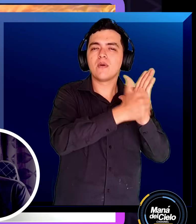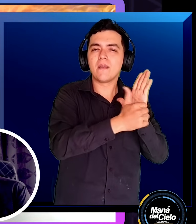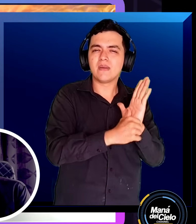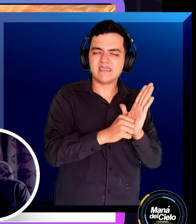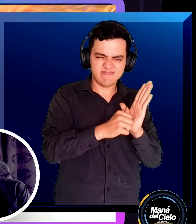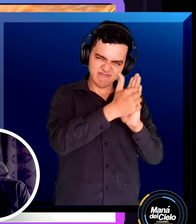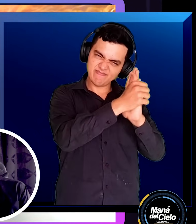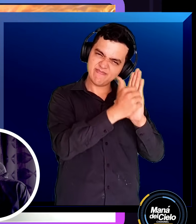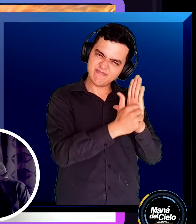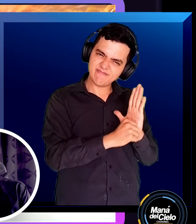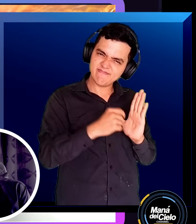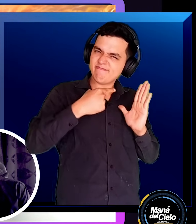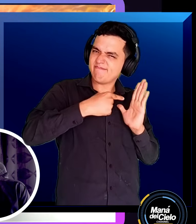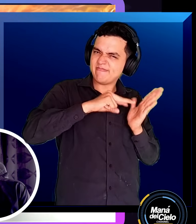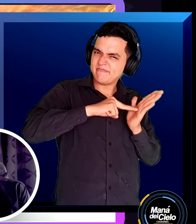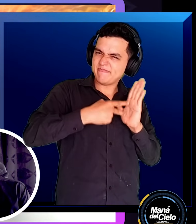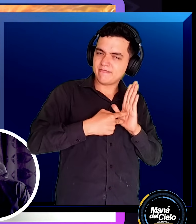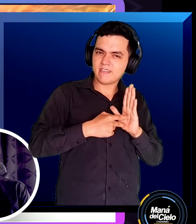Y entonces